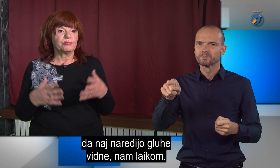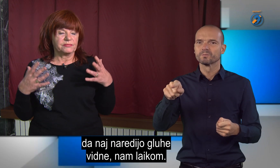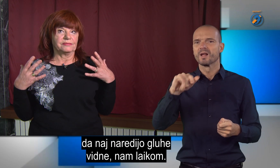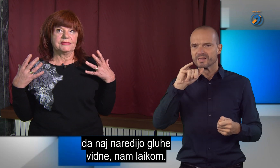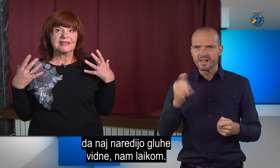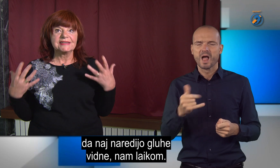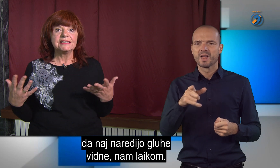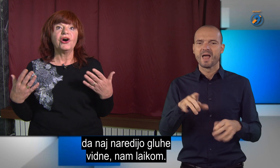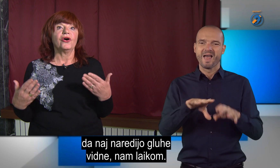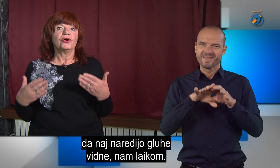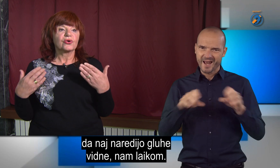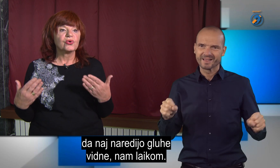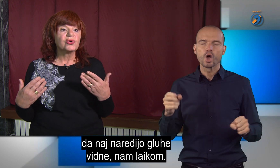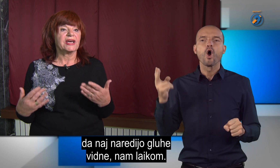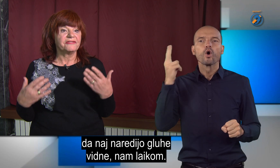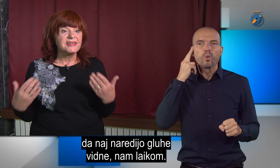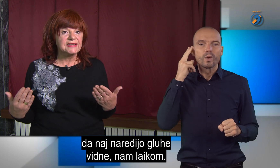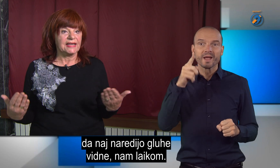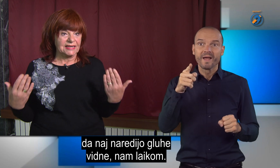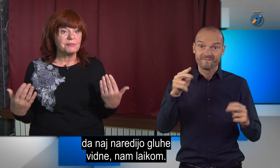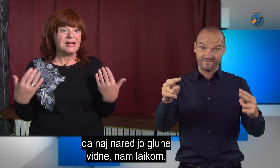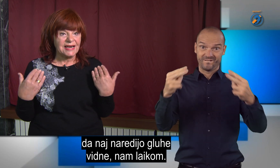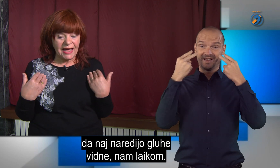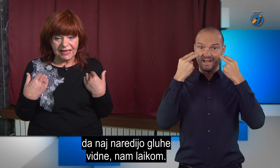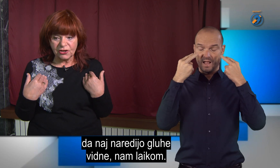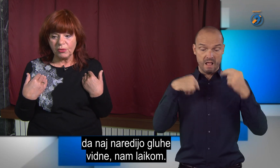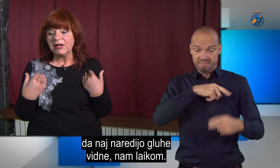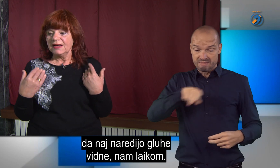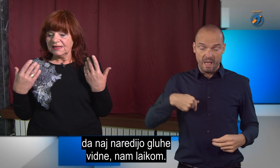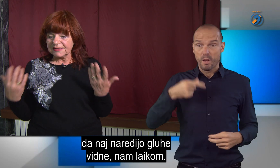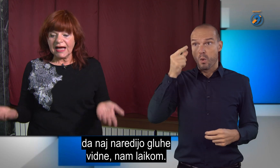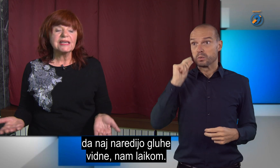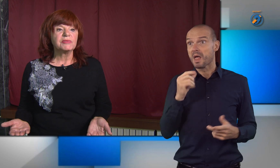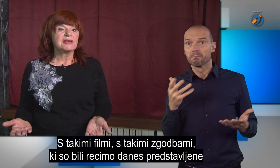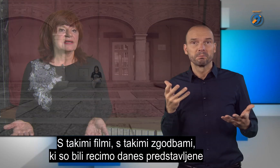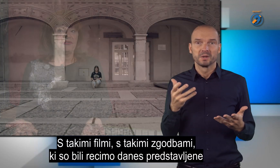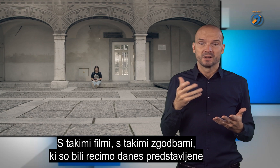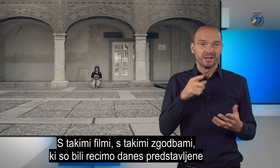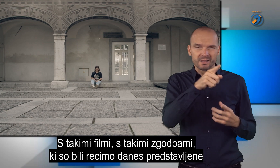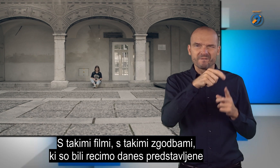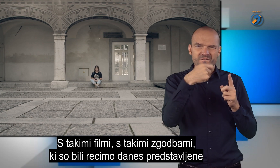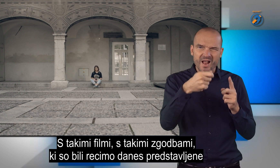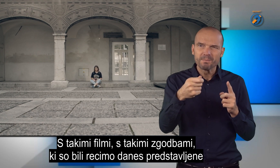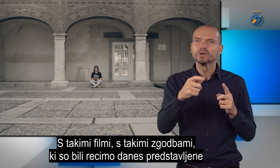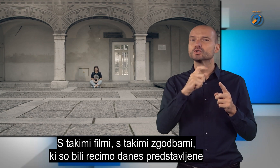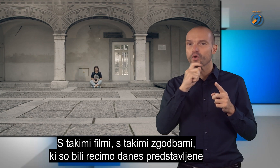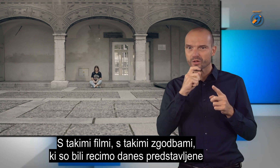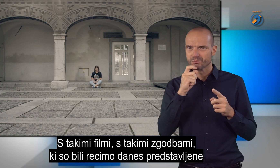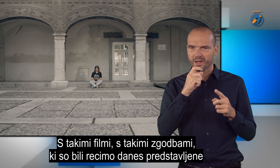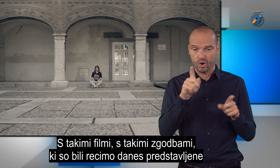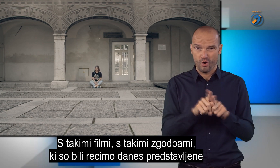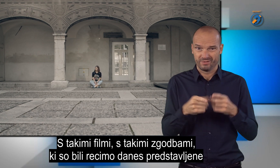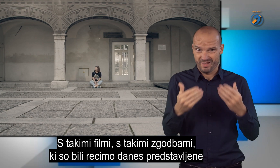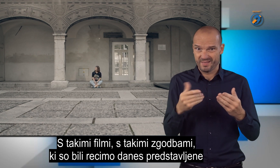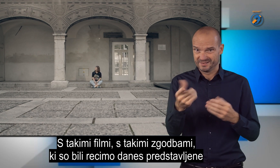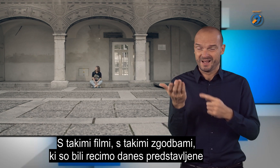naj naredijo gluhe vidne nam, laikom, s takimi filmi, s takimi zgodbami, ki